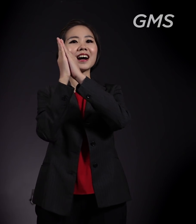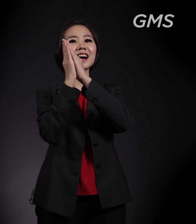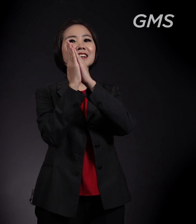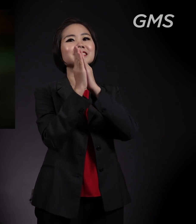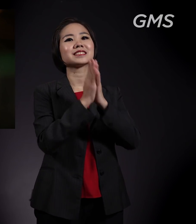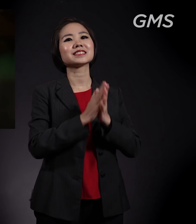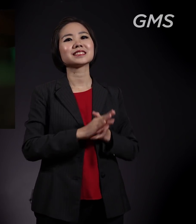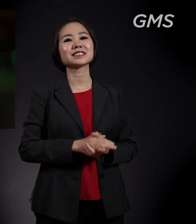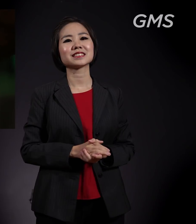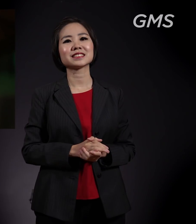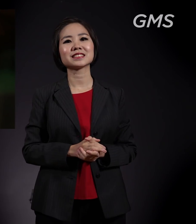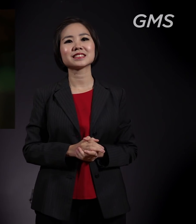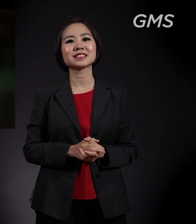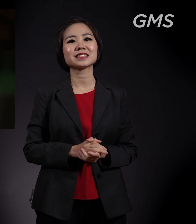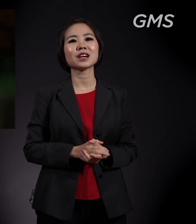pujian,